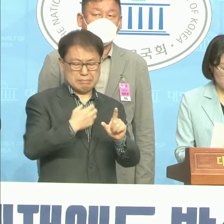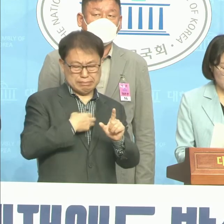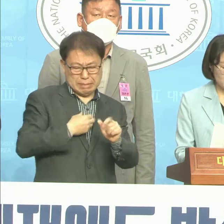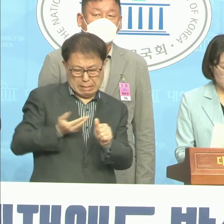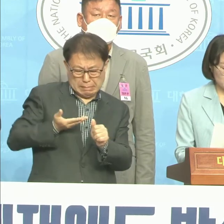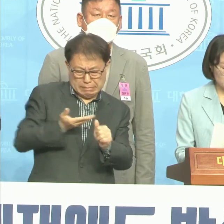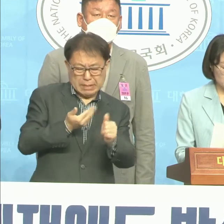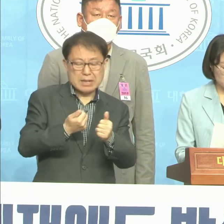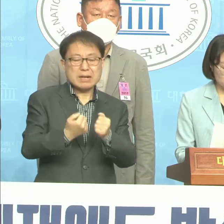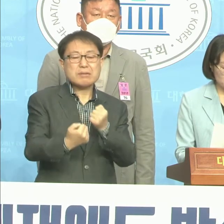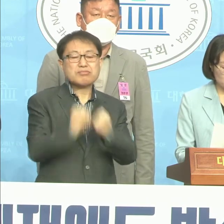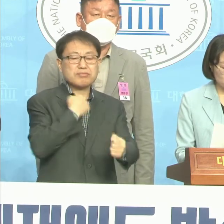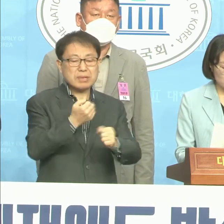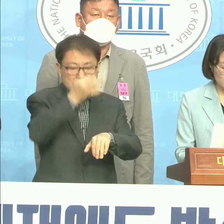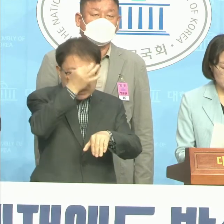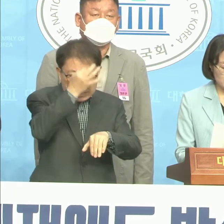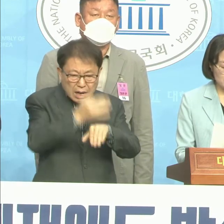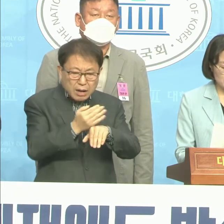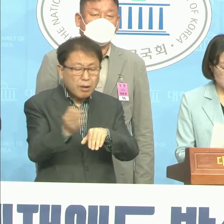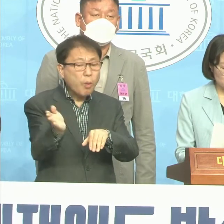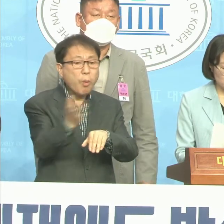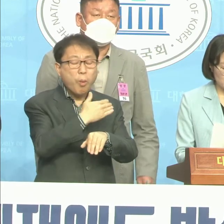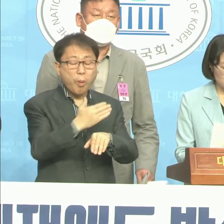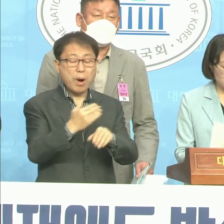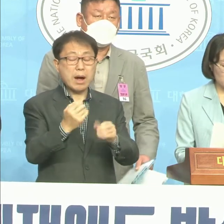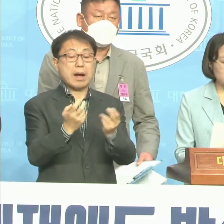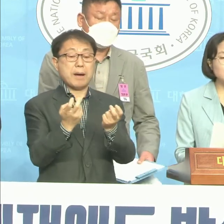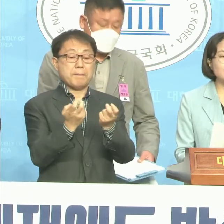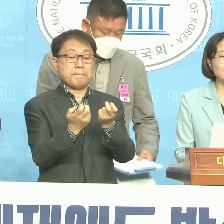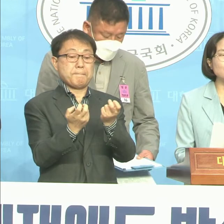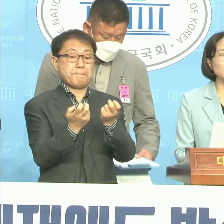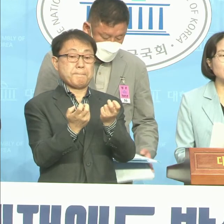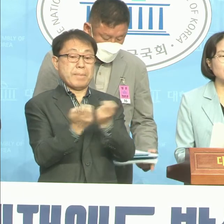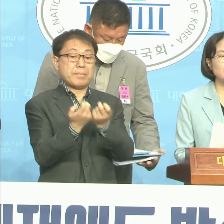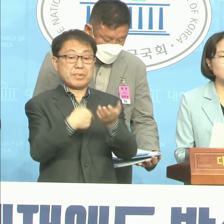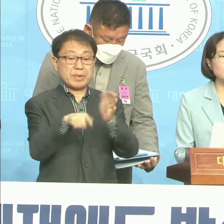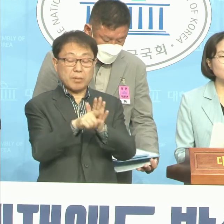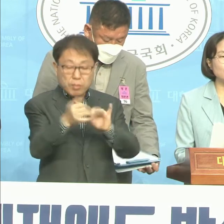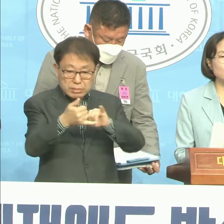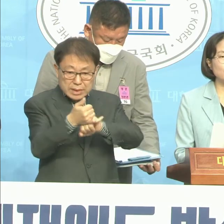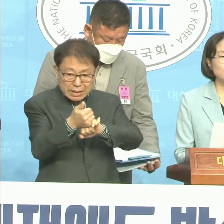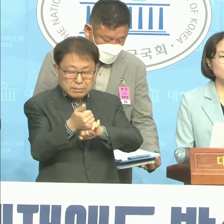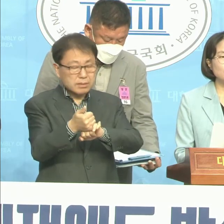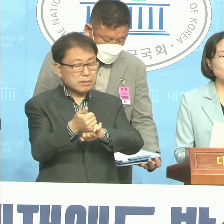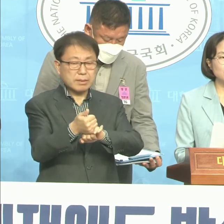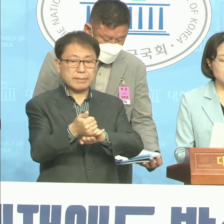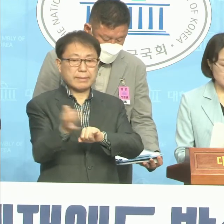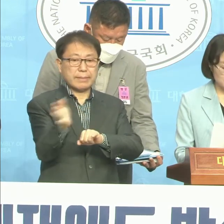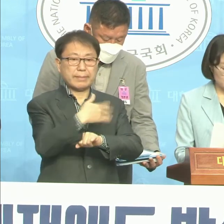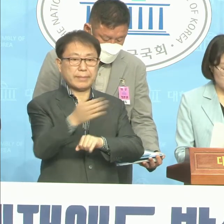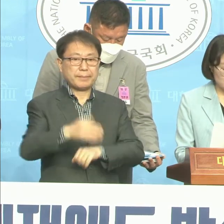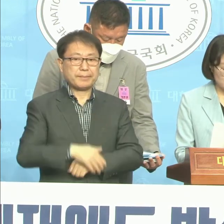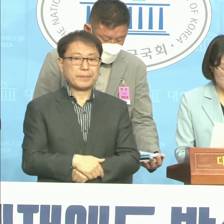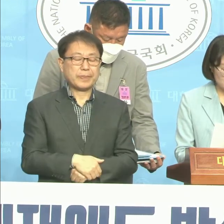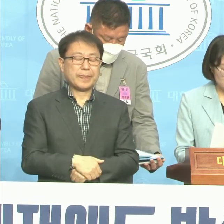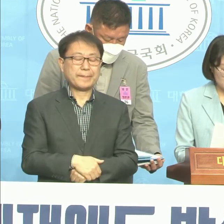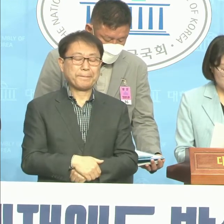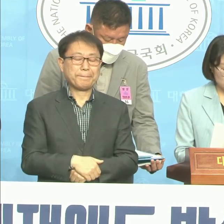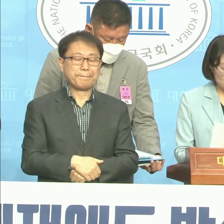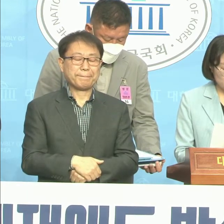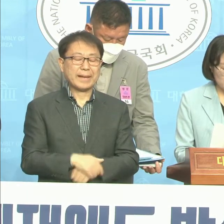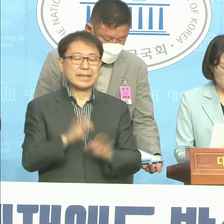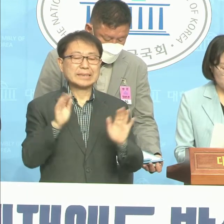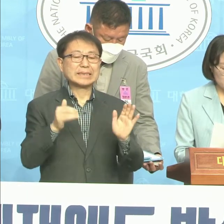사과는 커녕 피해 구제와 재발방지를 위한 어떤 약속이나 대책도 내놓고 있지 않습니다